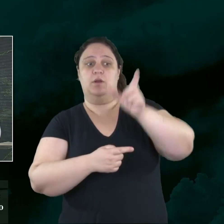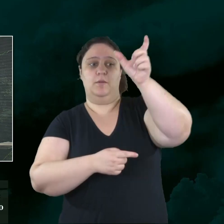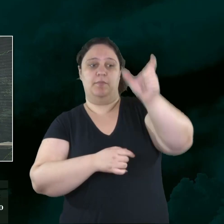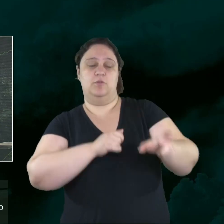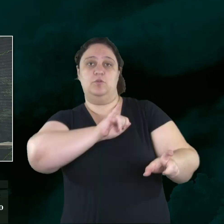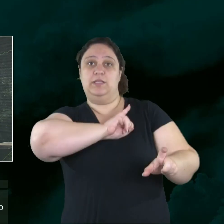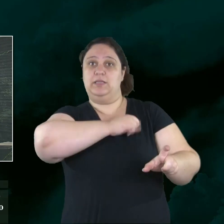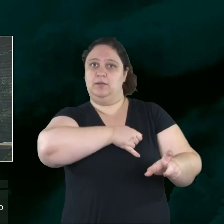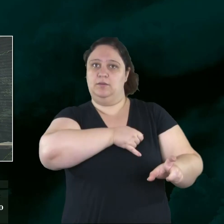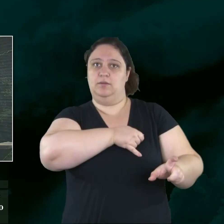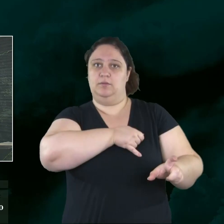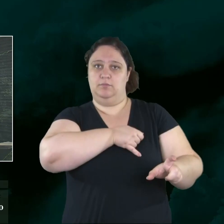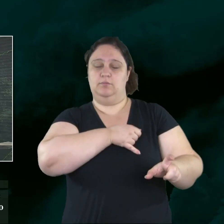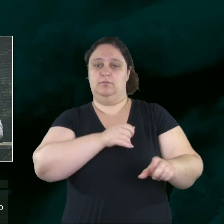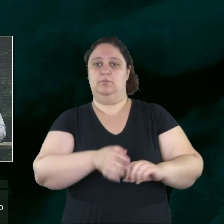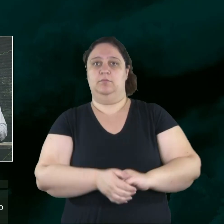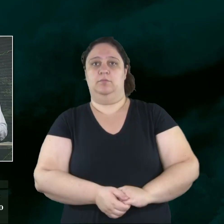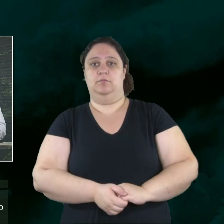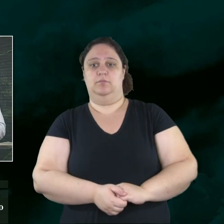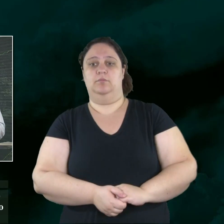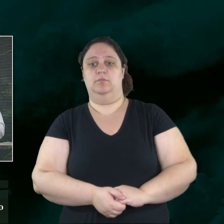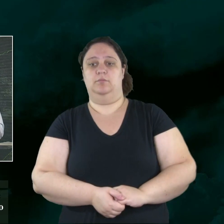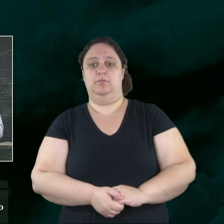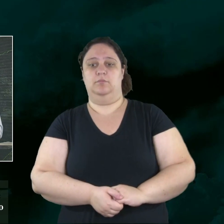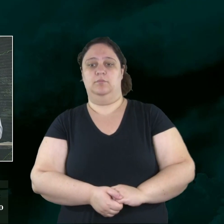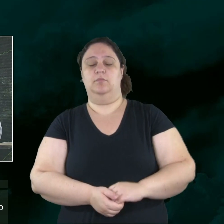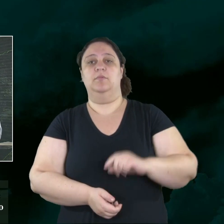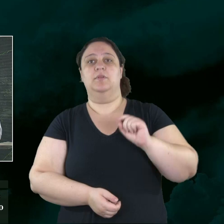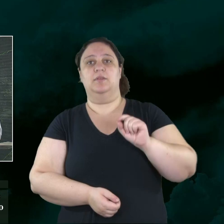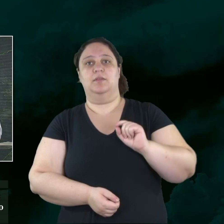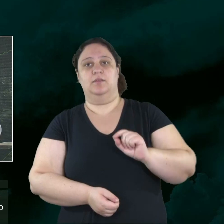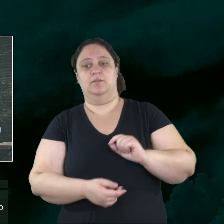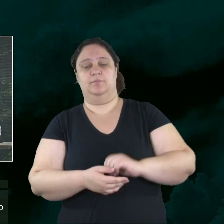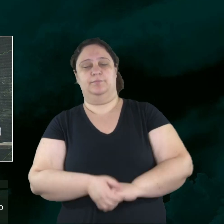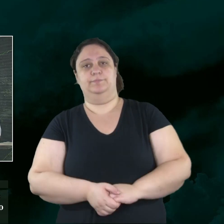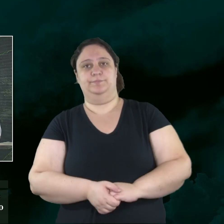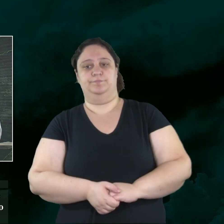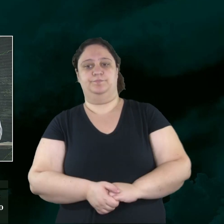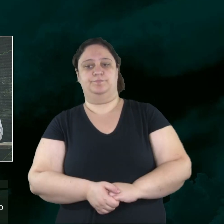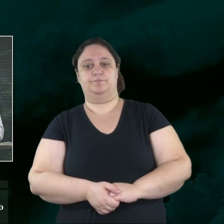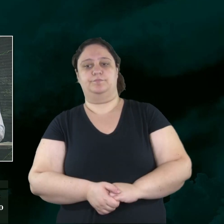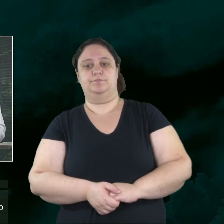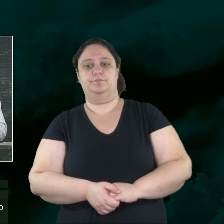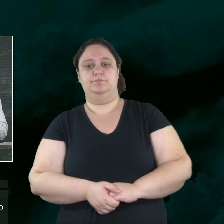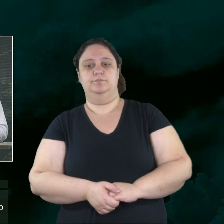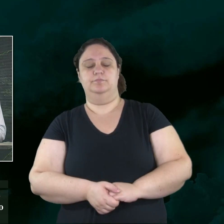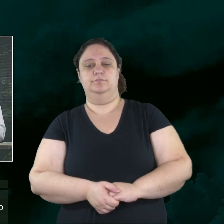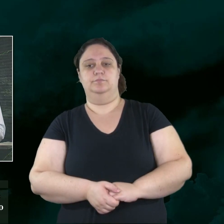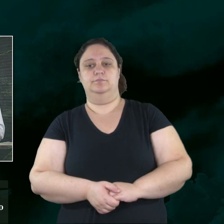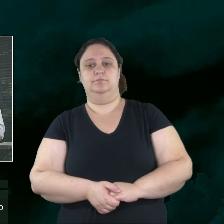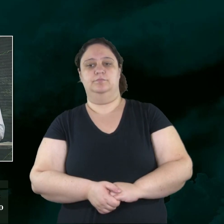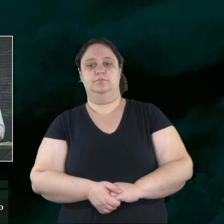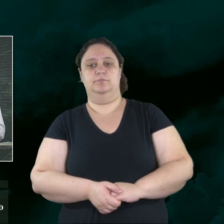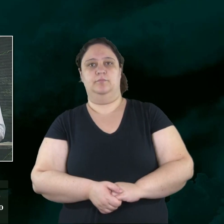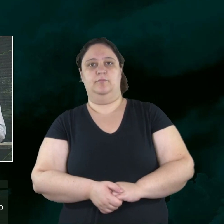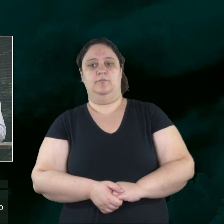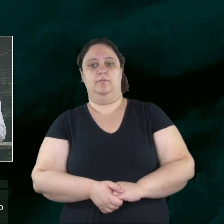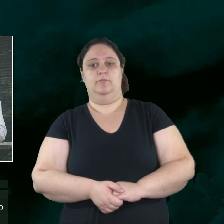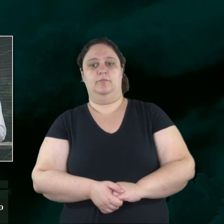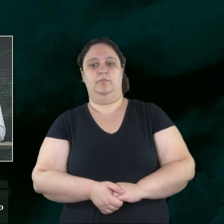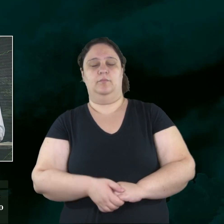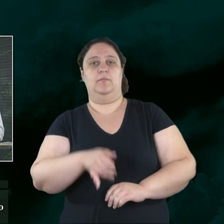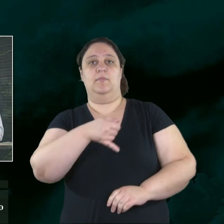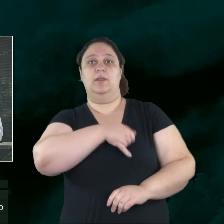iníquo, né, é anomos. A iniquidade em grego